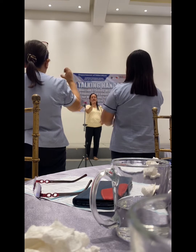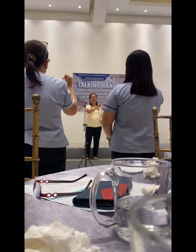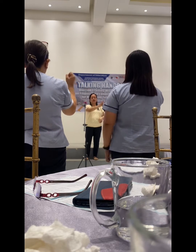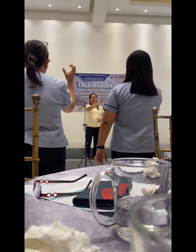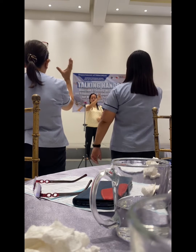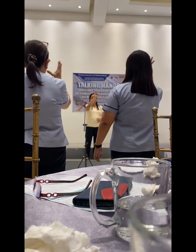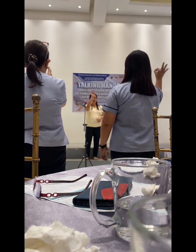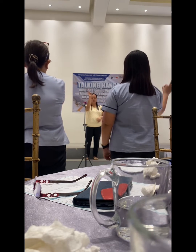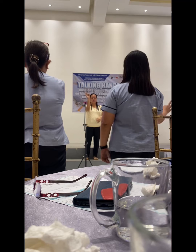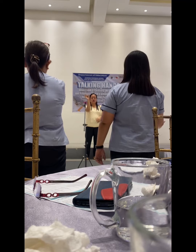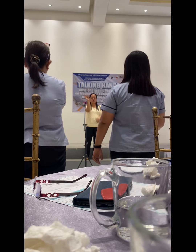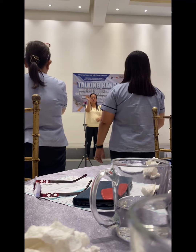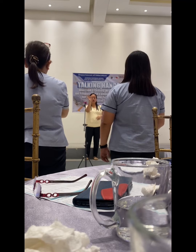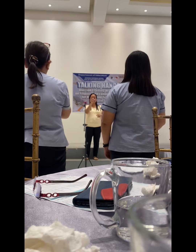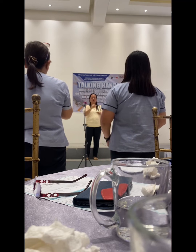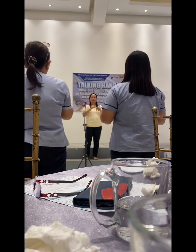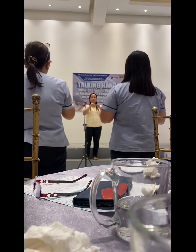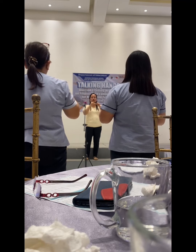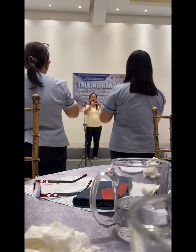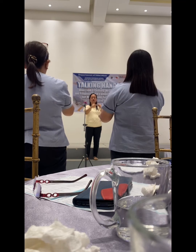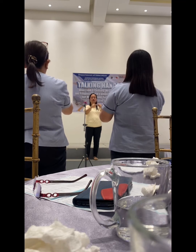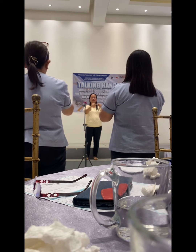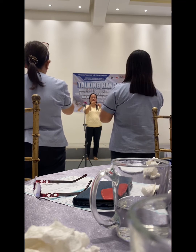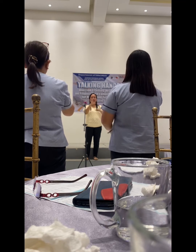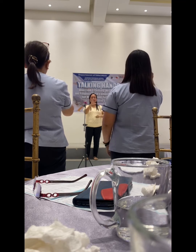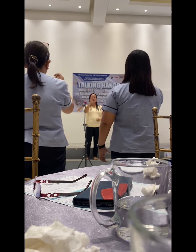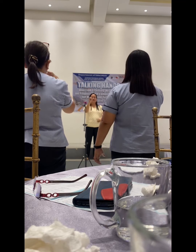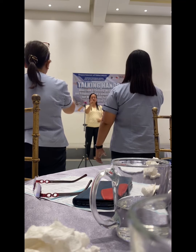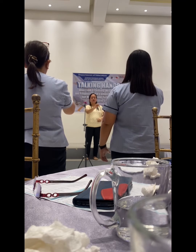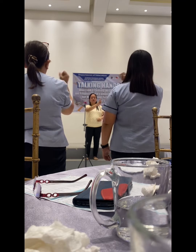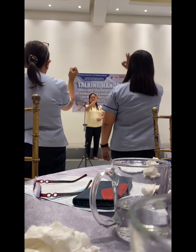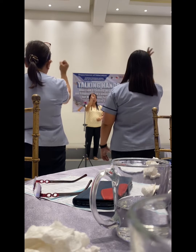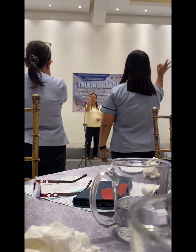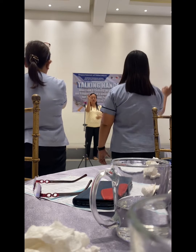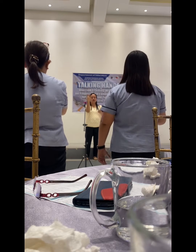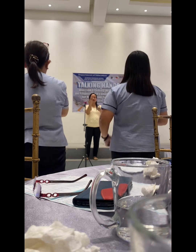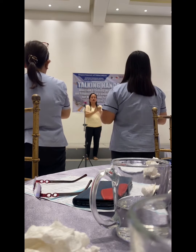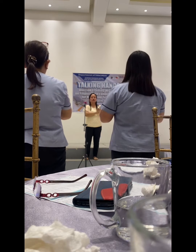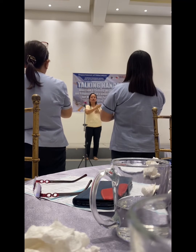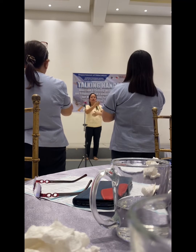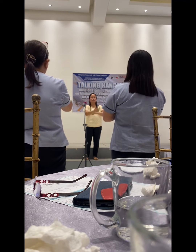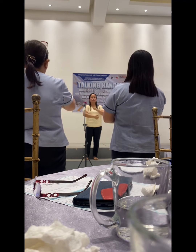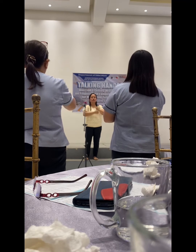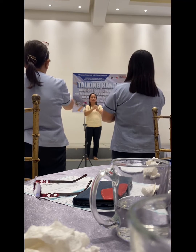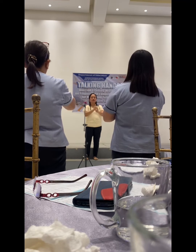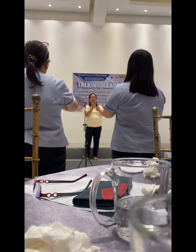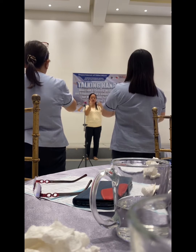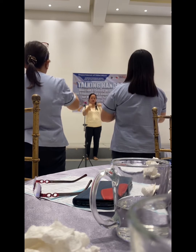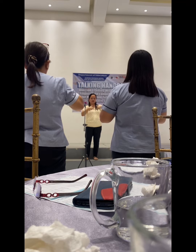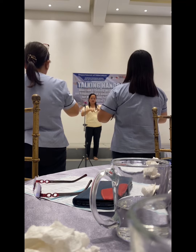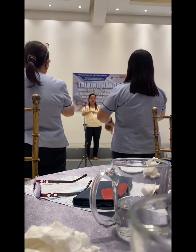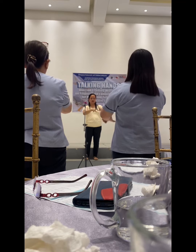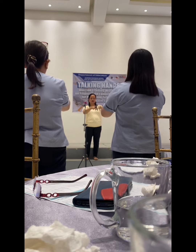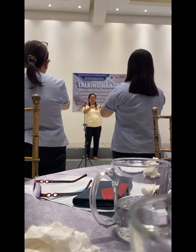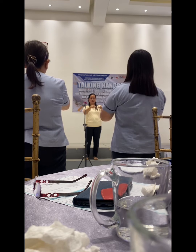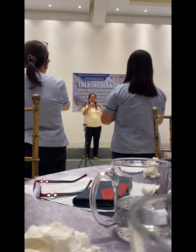Saludo talaga ako sa inyo mga SPED teachers. Sa bahaging ito, itinuturo ni